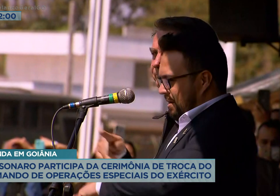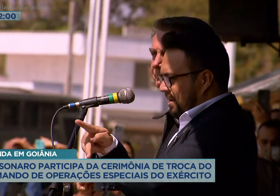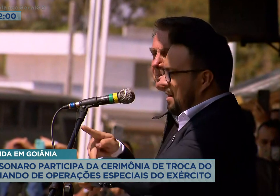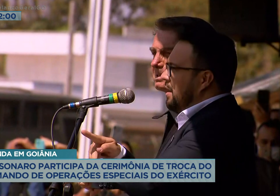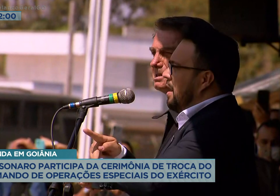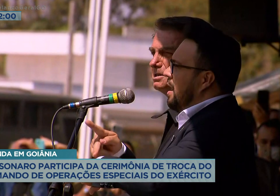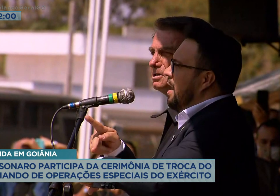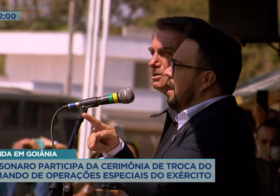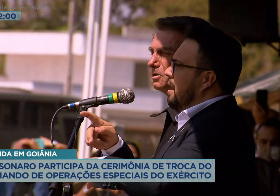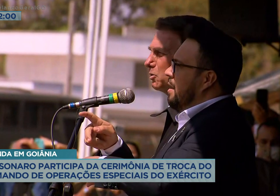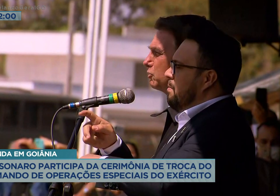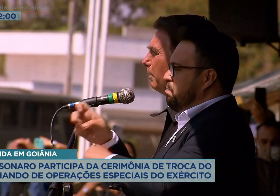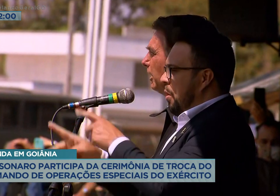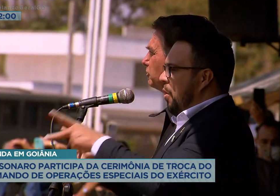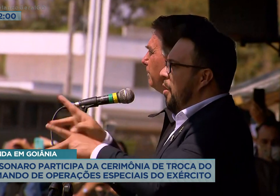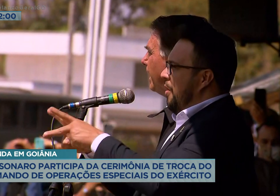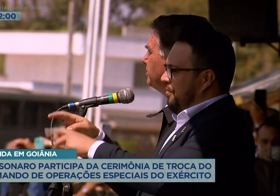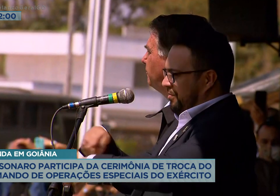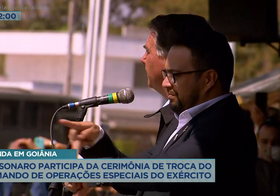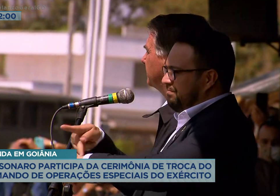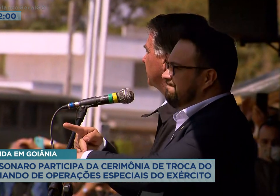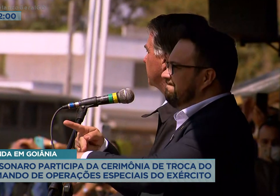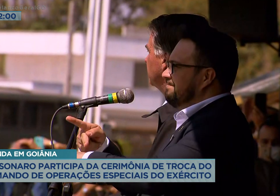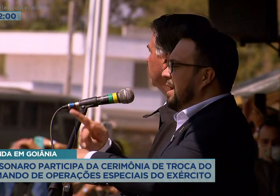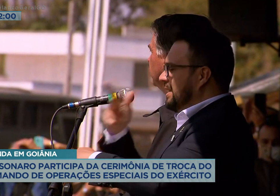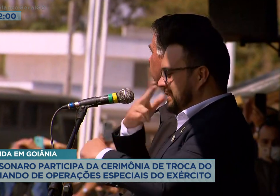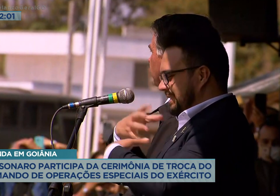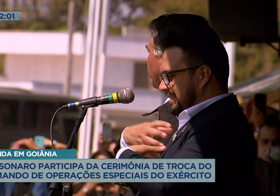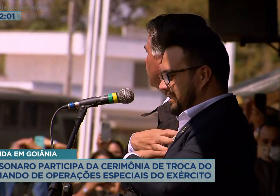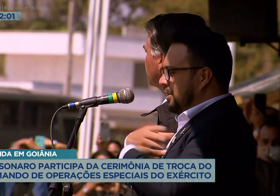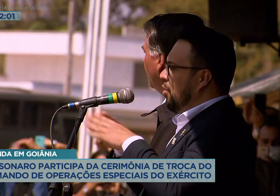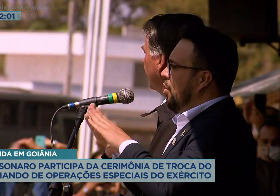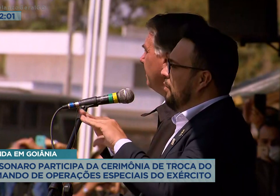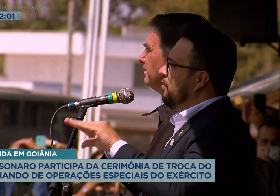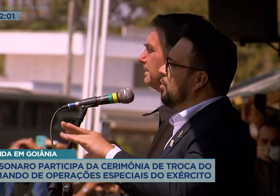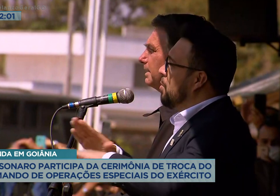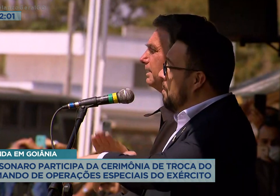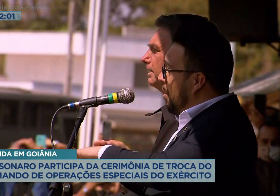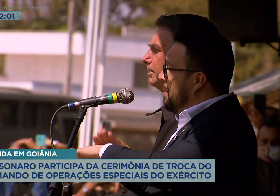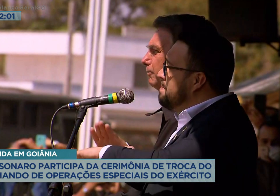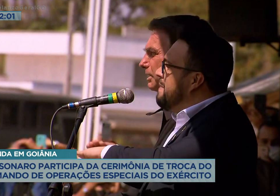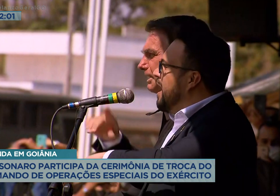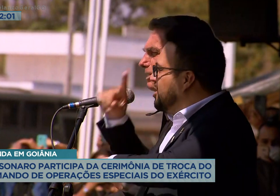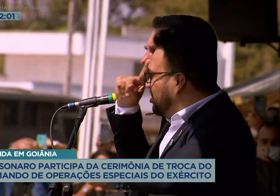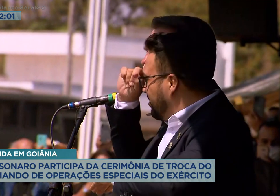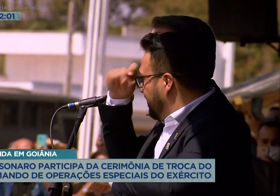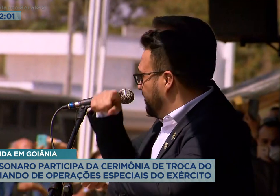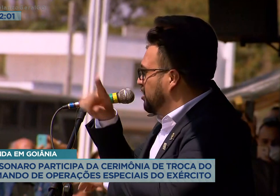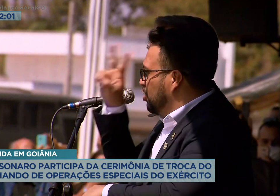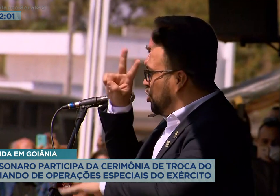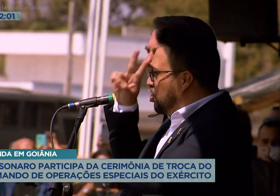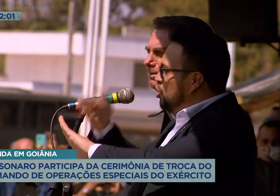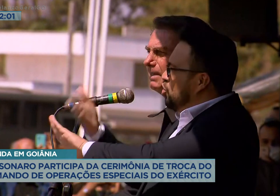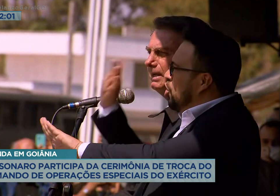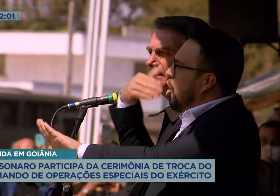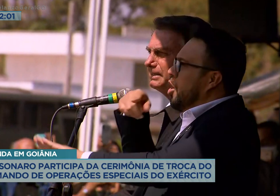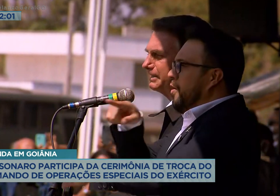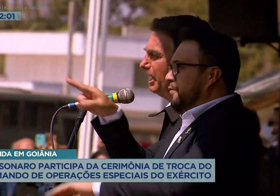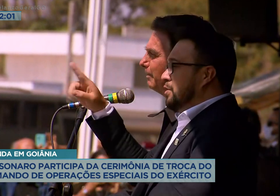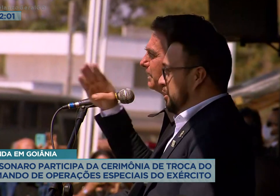nação. Nos momentos mais difíceis da história, você, soldado